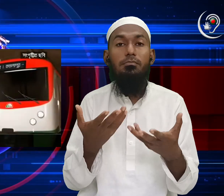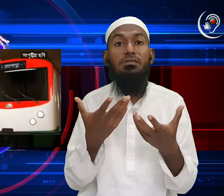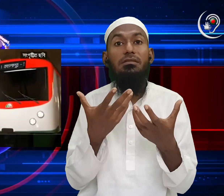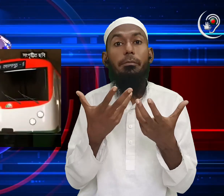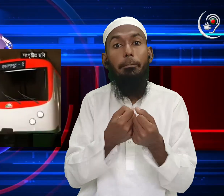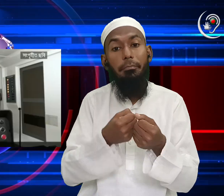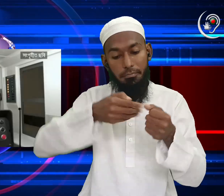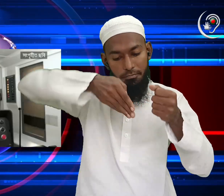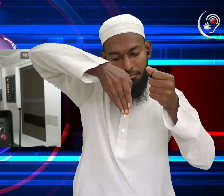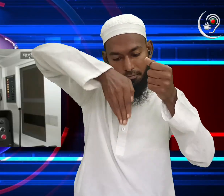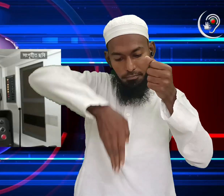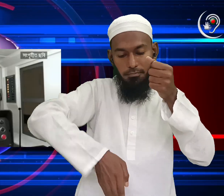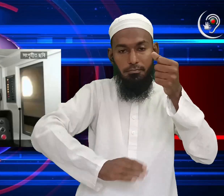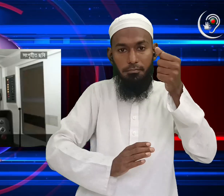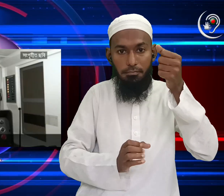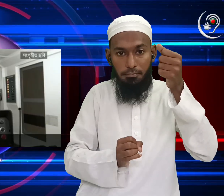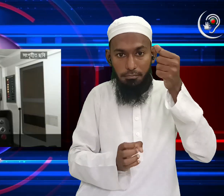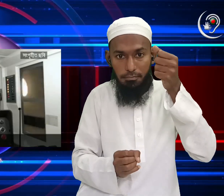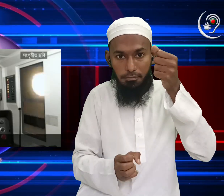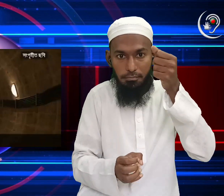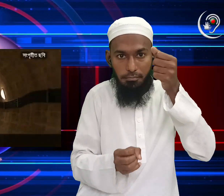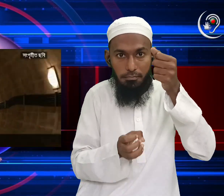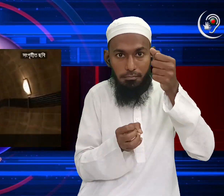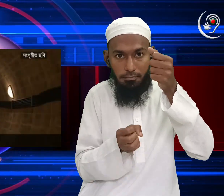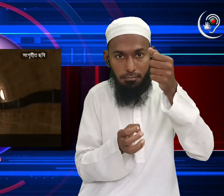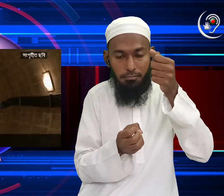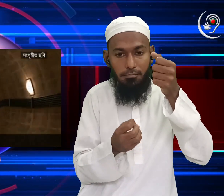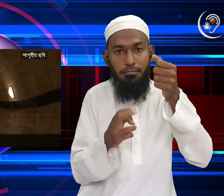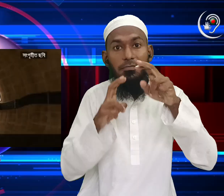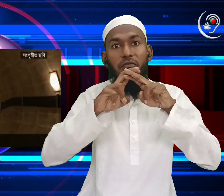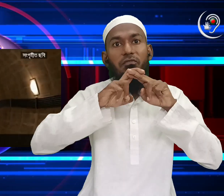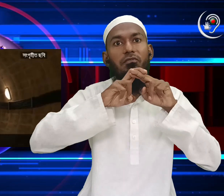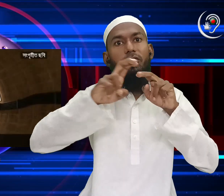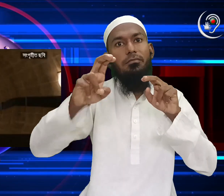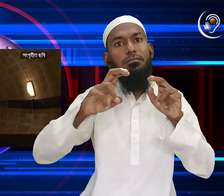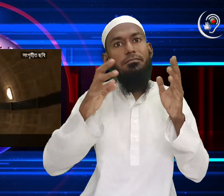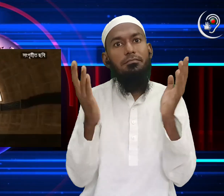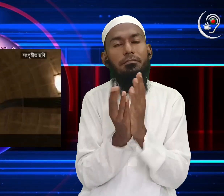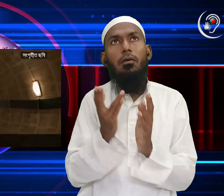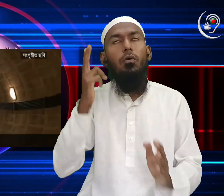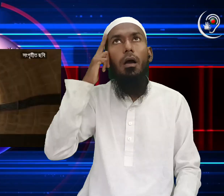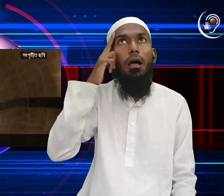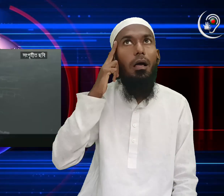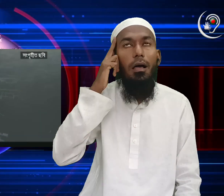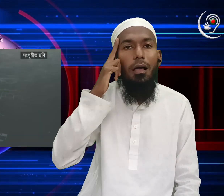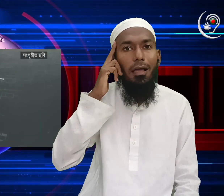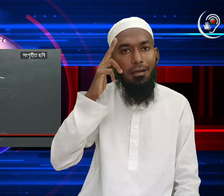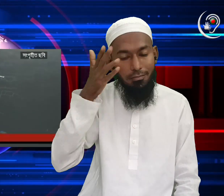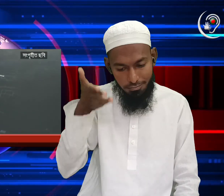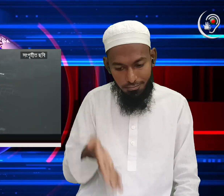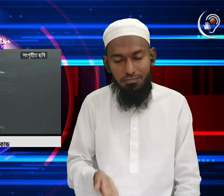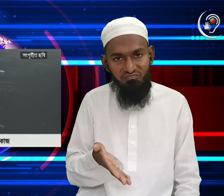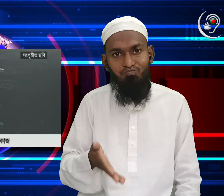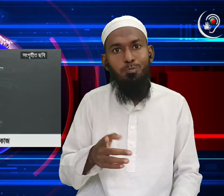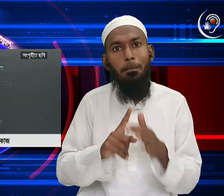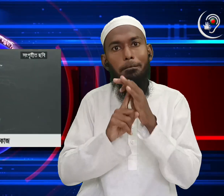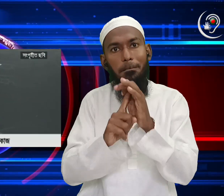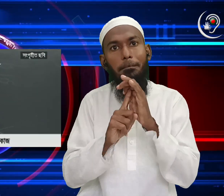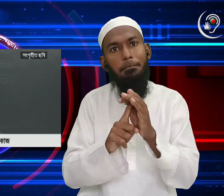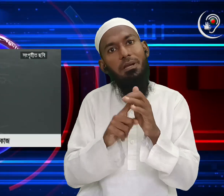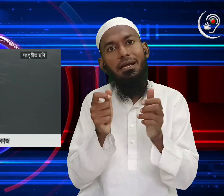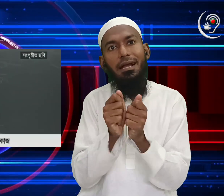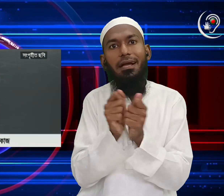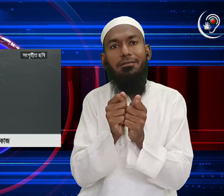বাংলাদেশে পাতাল মেট্রো রেল কয়েক বছর আগেও এমনটা স্বপ্ন মনে হলেও সেই স্বপ্ন পূরণে এখন কাজ শুরু হয়েছে জোরে সোরে।